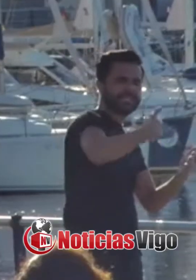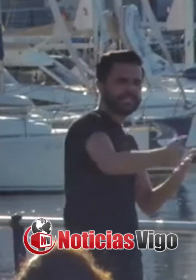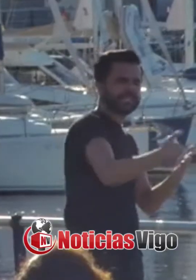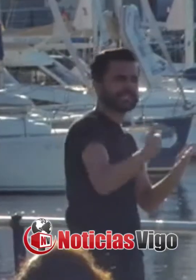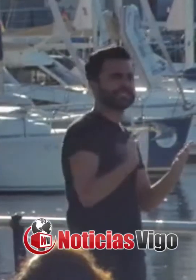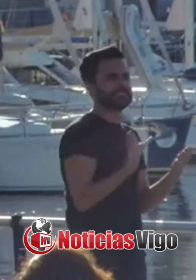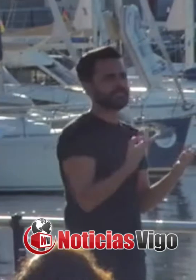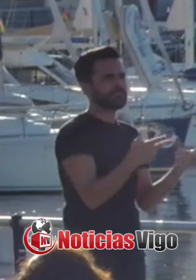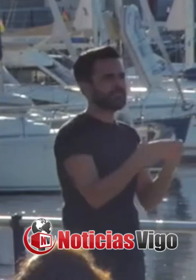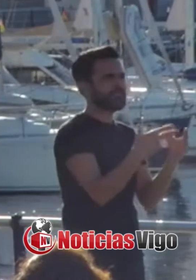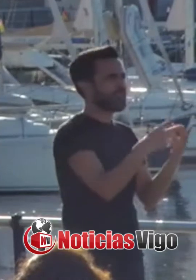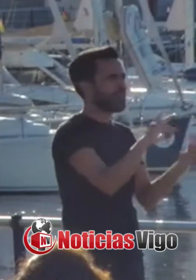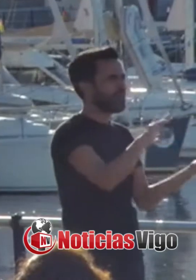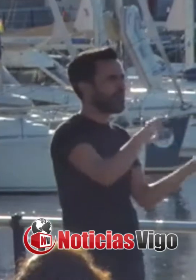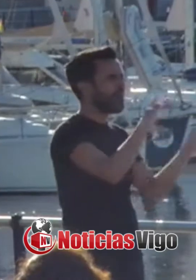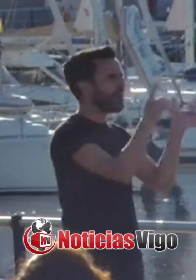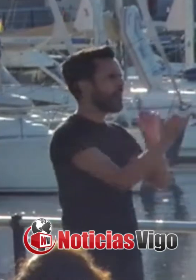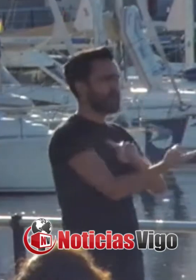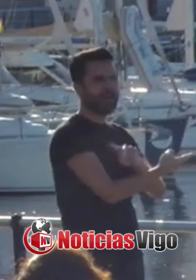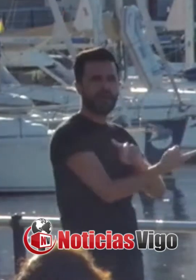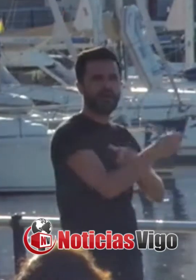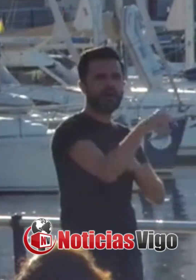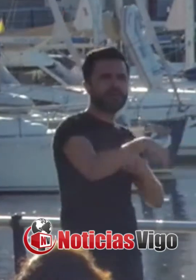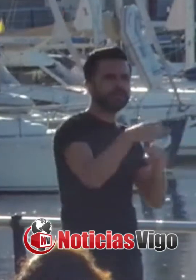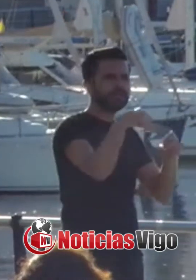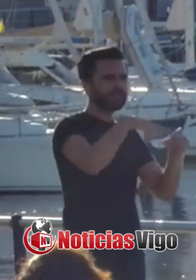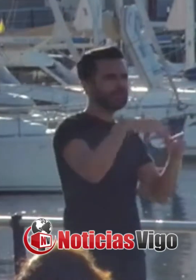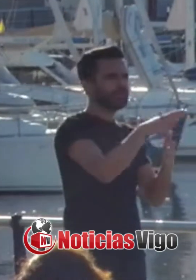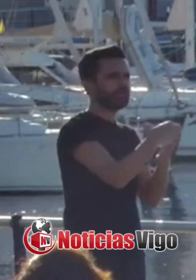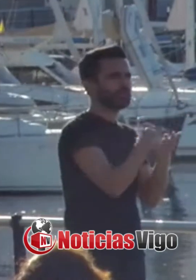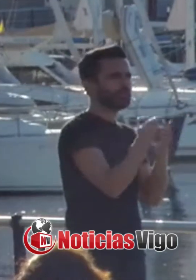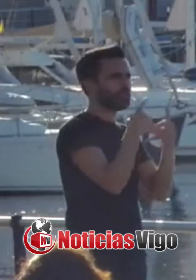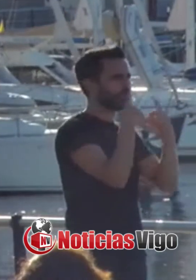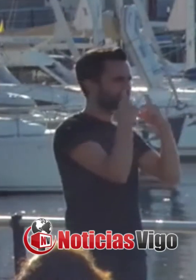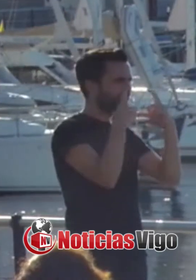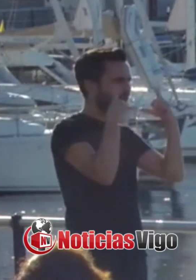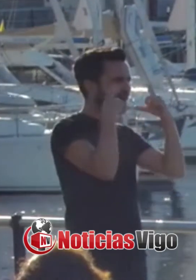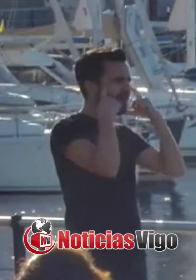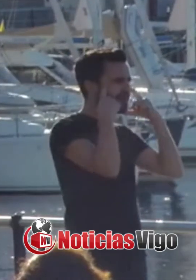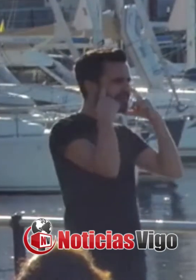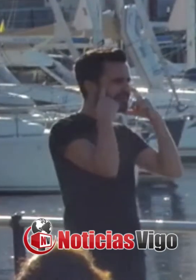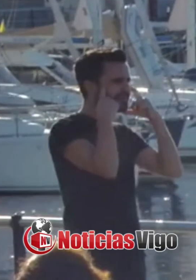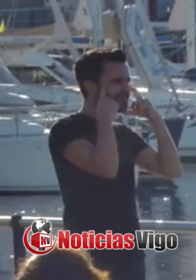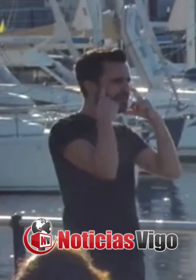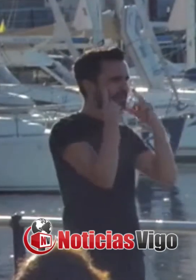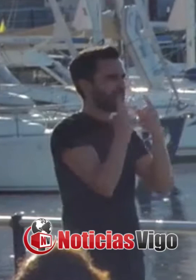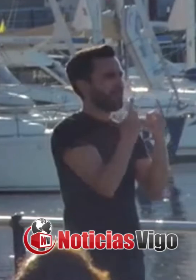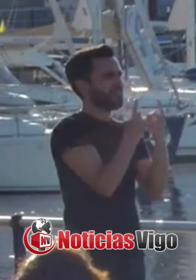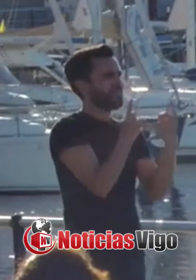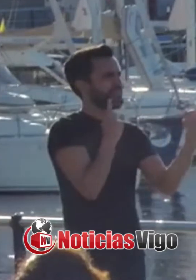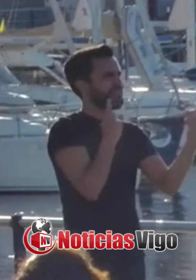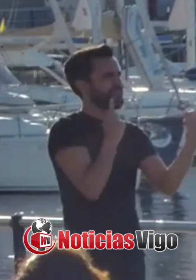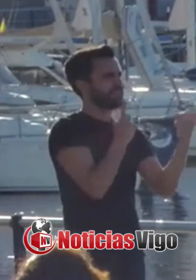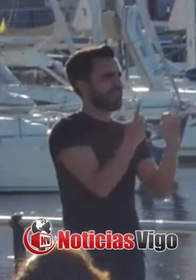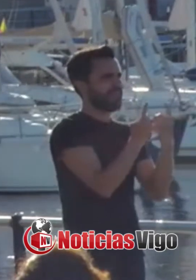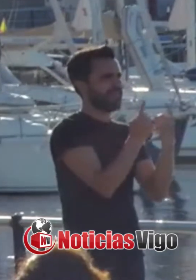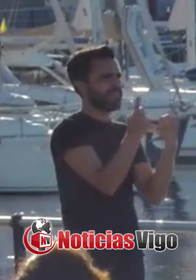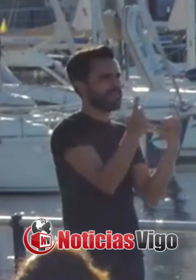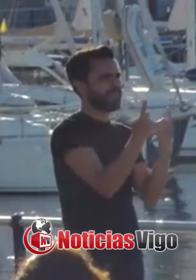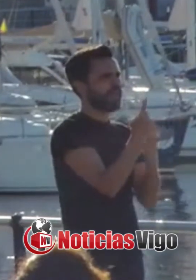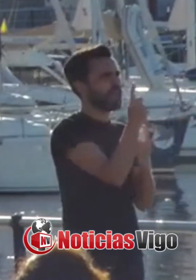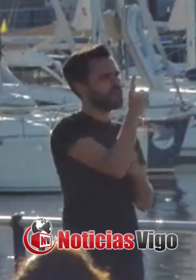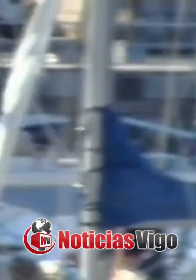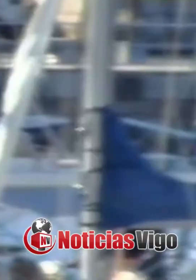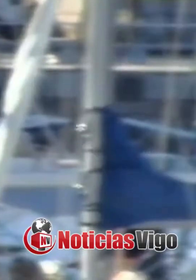nosa sociedade. Hoxe estamos aquí con máscaras, tendo que manter esta distancia de metro e medio